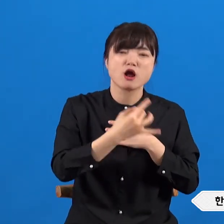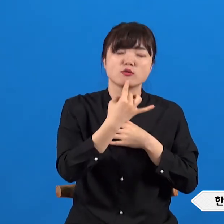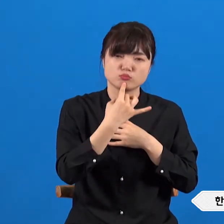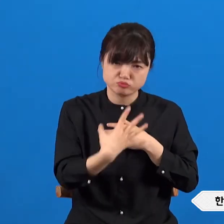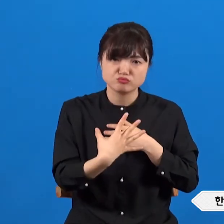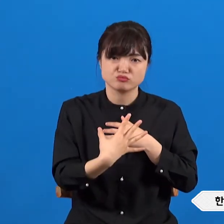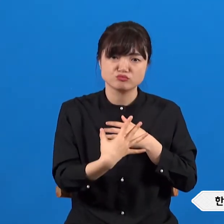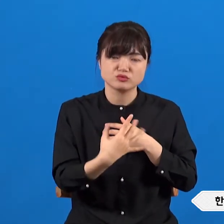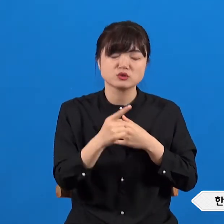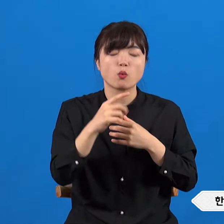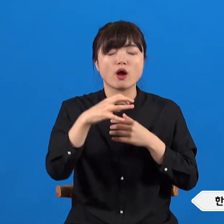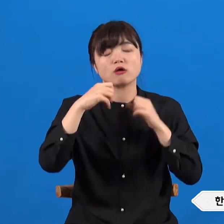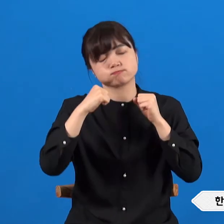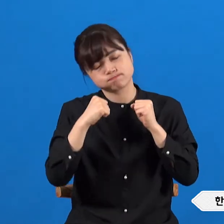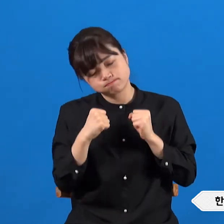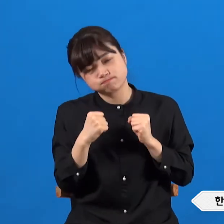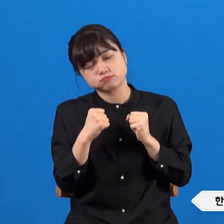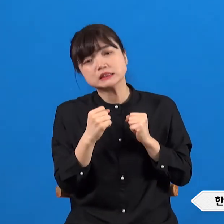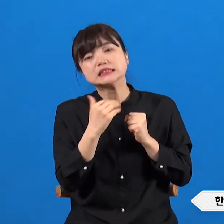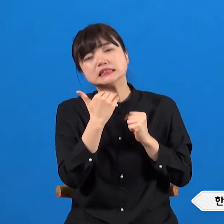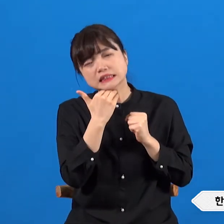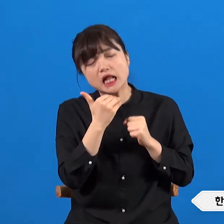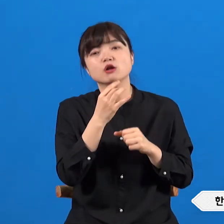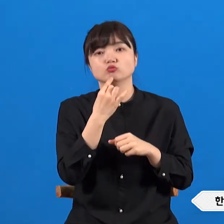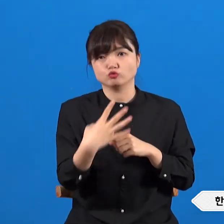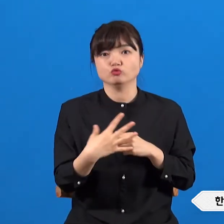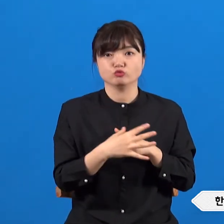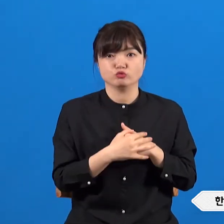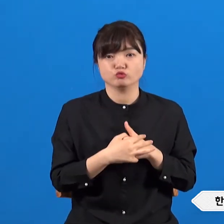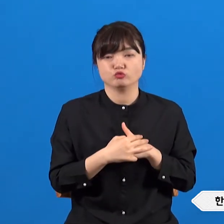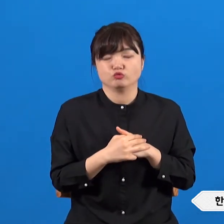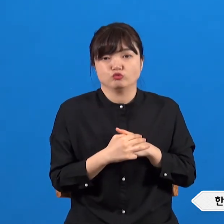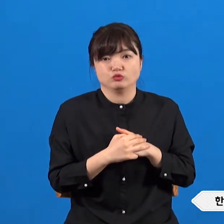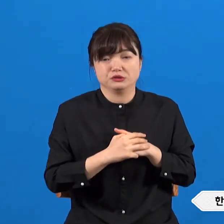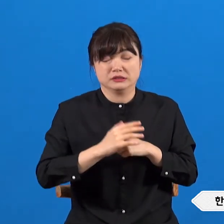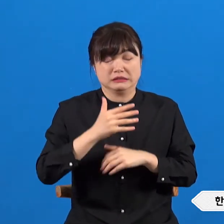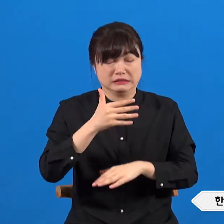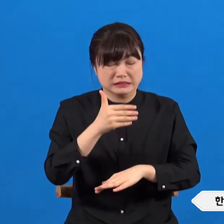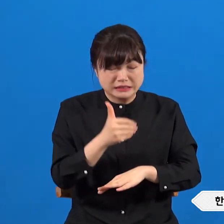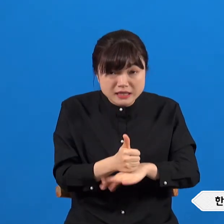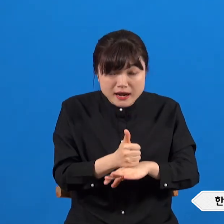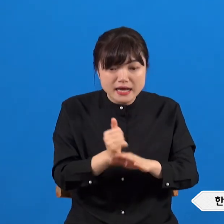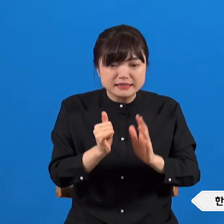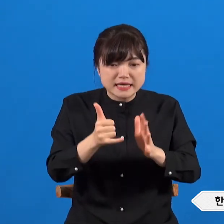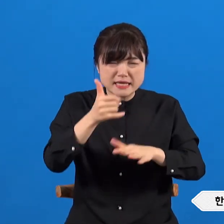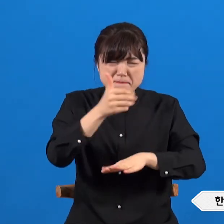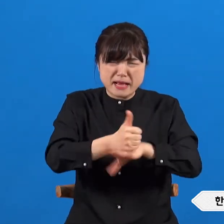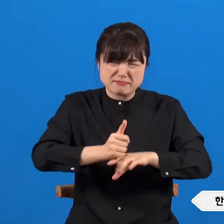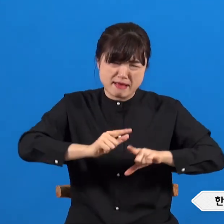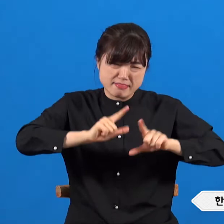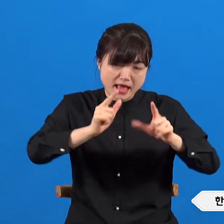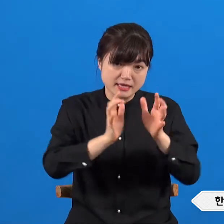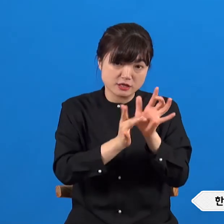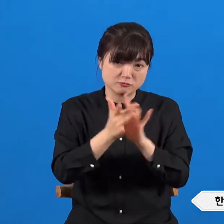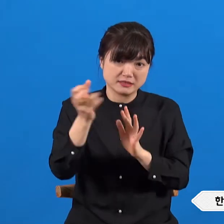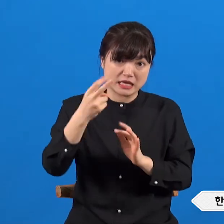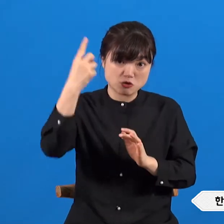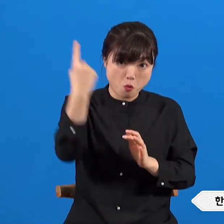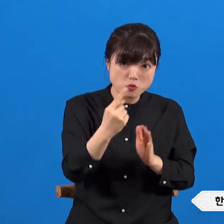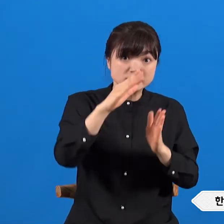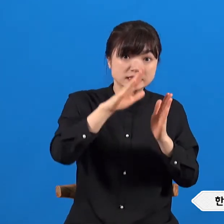거기서 머물면서 대기하고 있는 것입니다. 그러다가 세상 끝날에 예수님